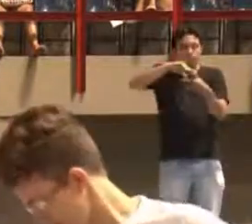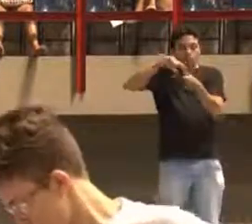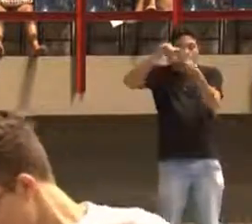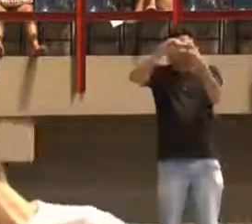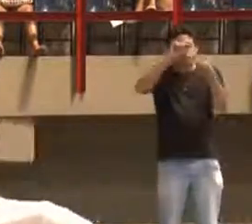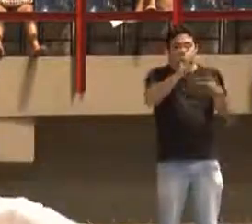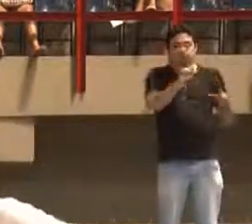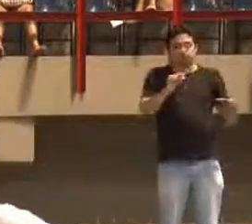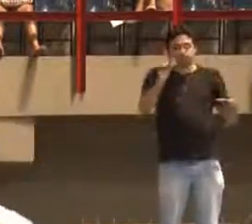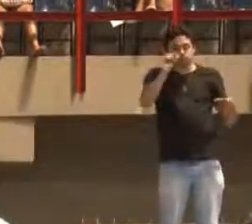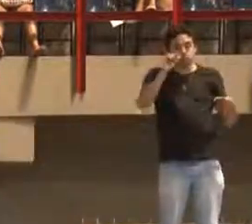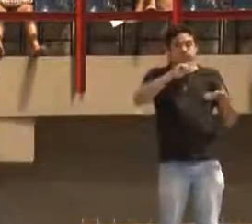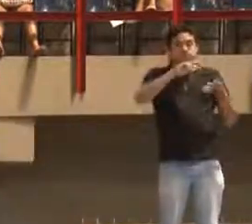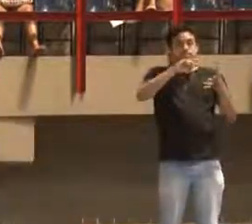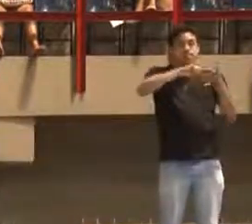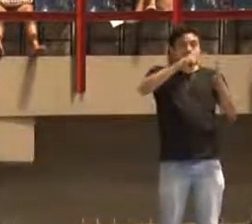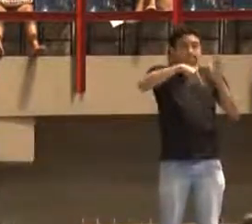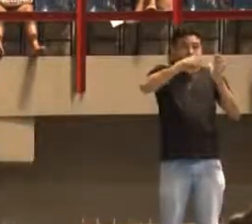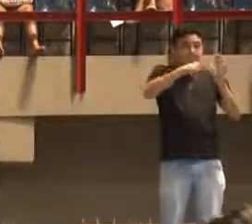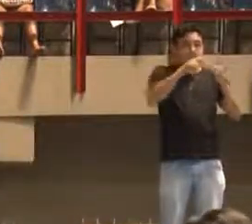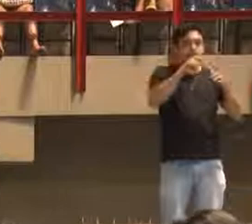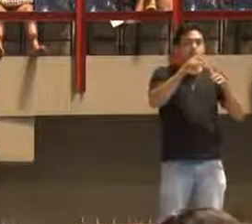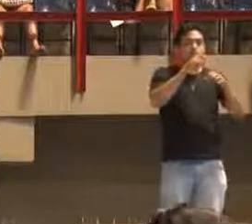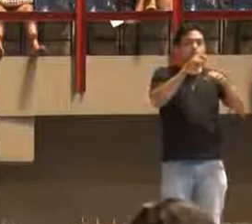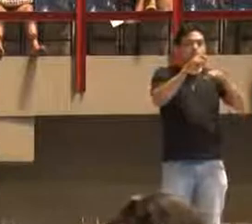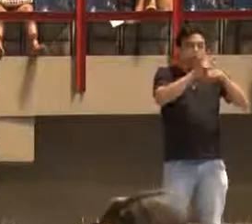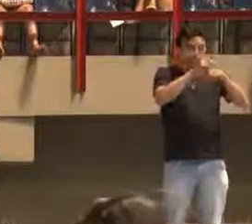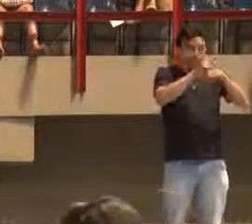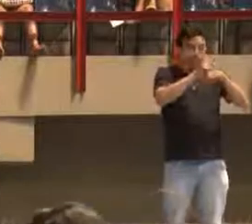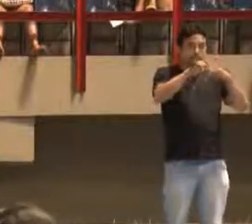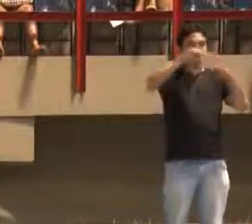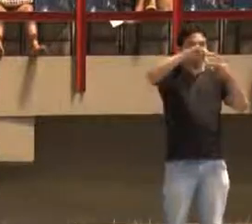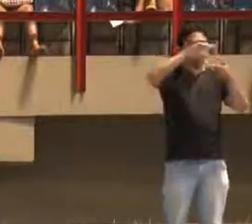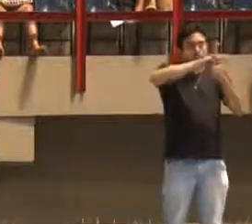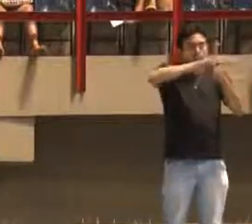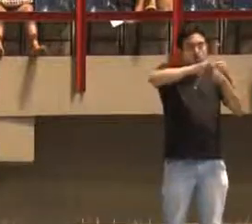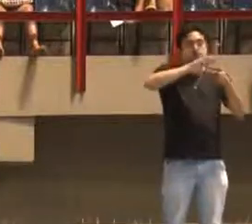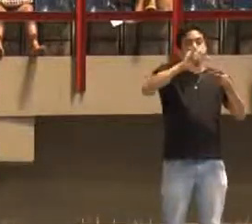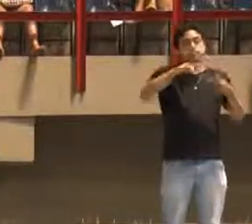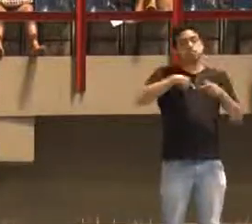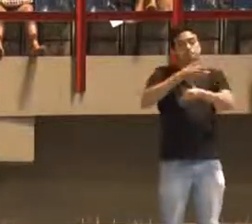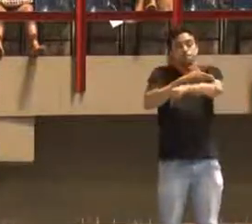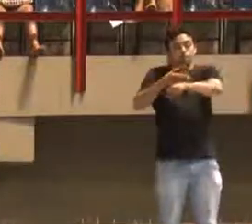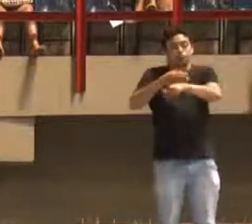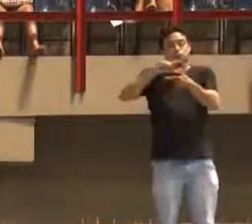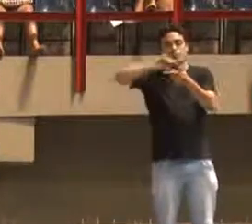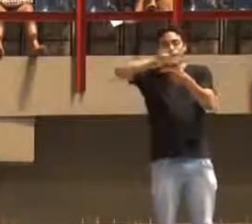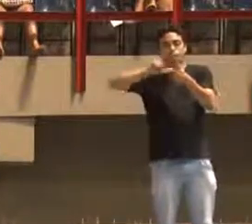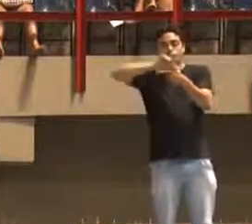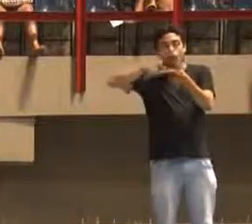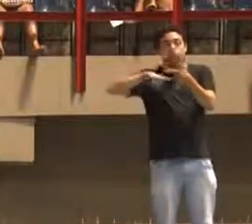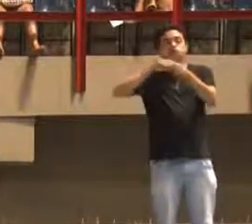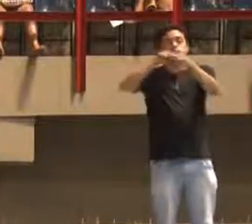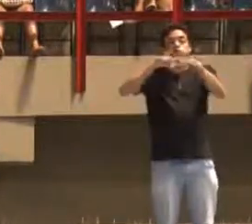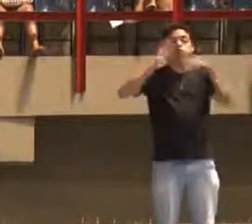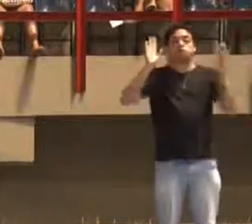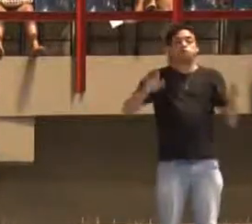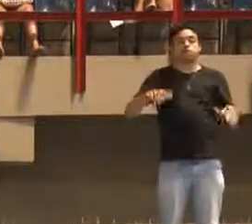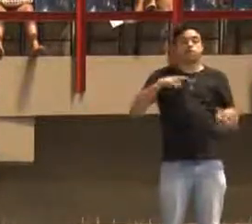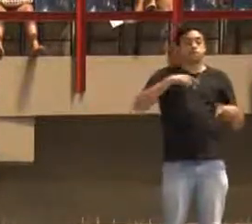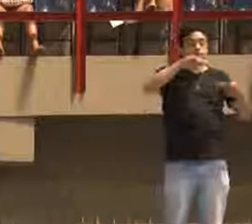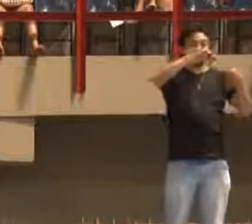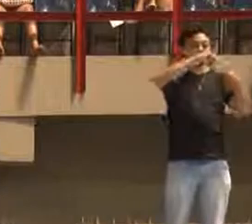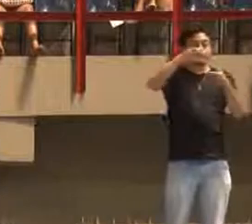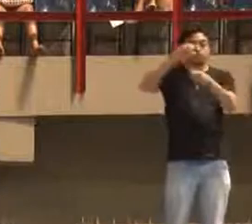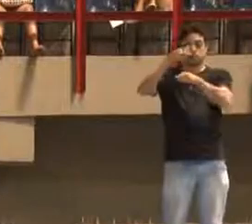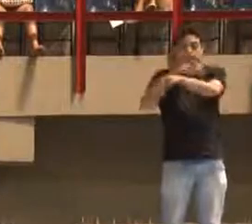O que simboliza o preto é cheio, enquanto o que simboliza o branco é o vazio. Os símbolos que representam preto e